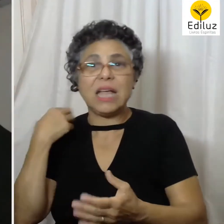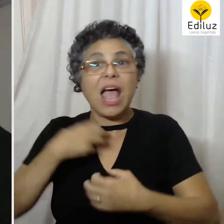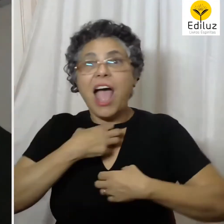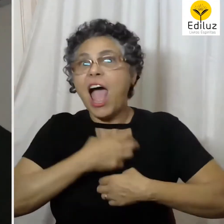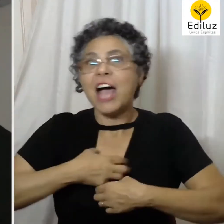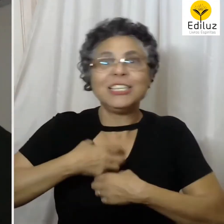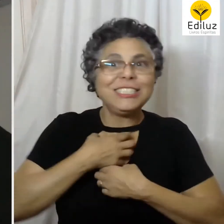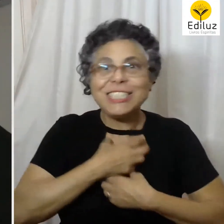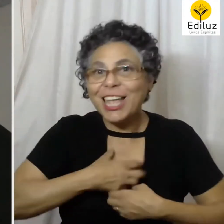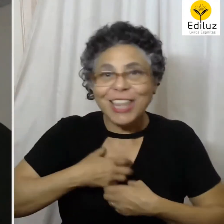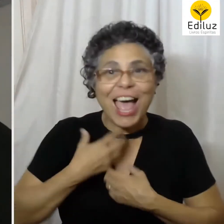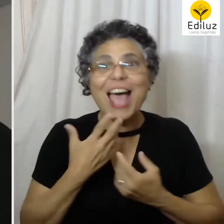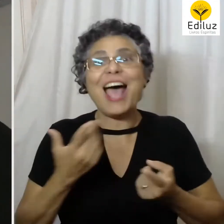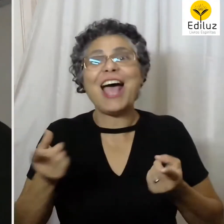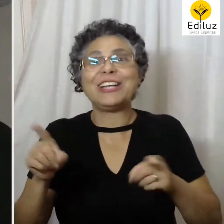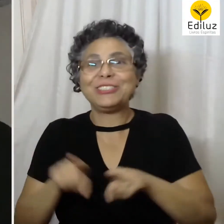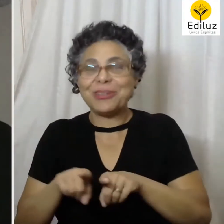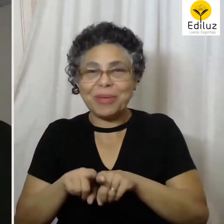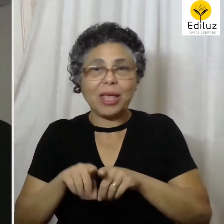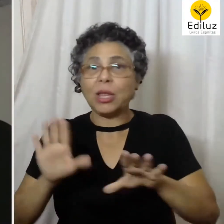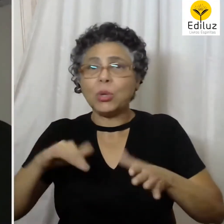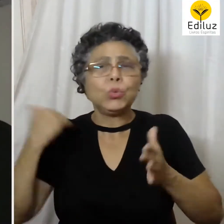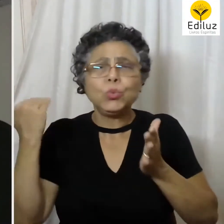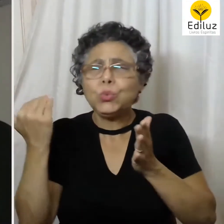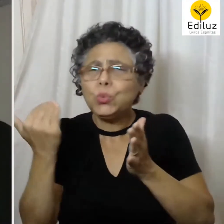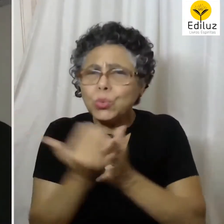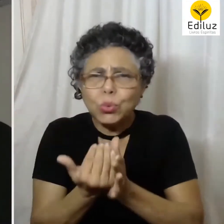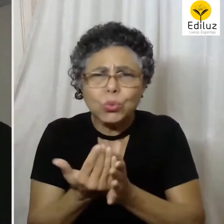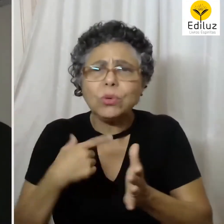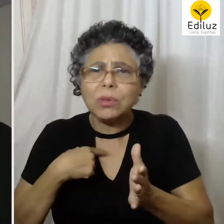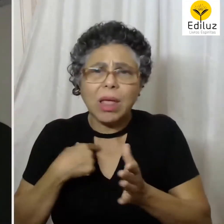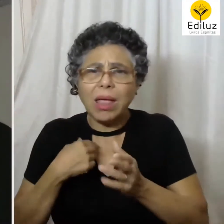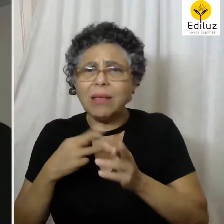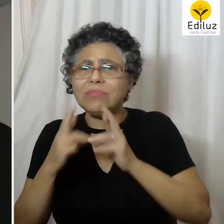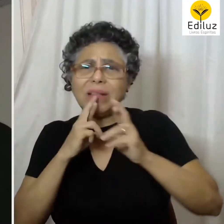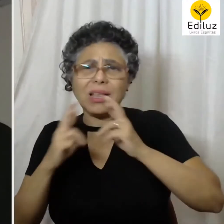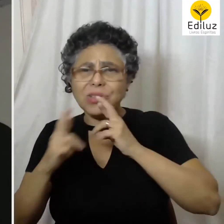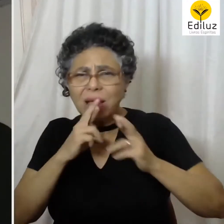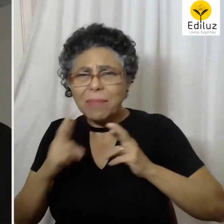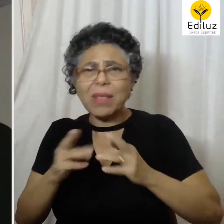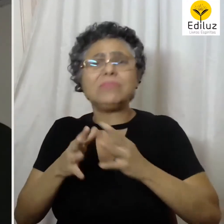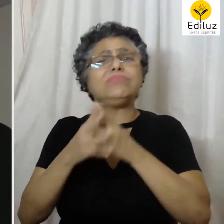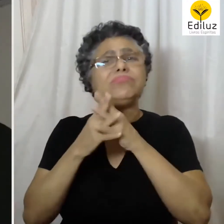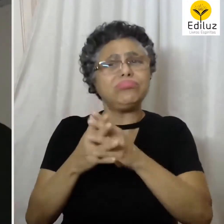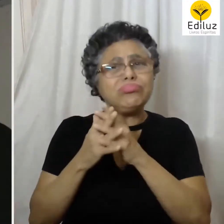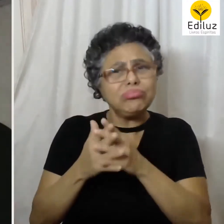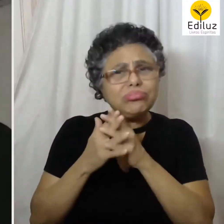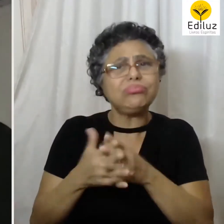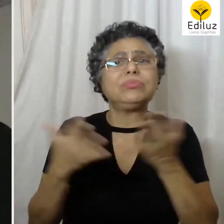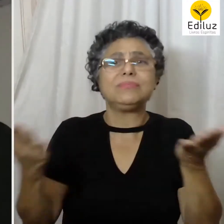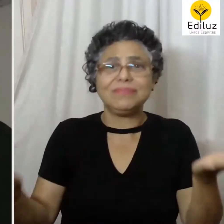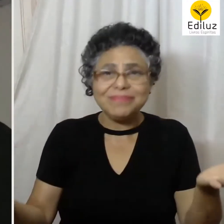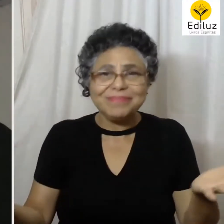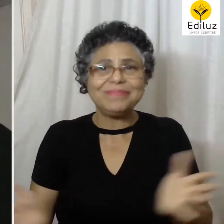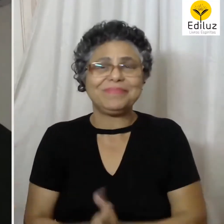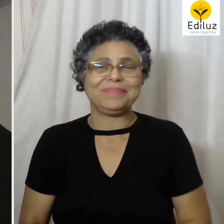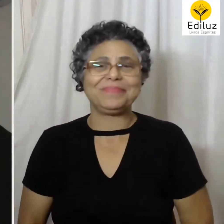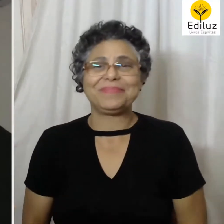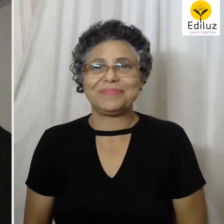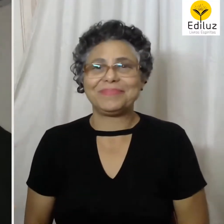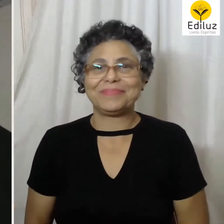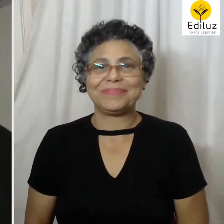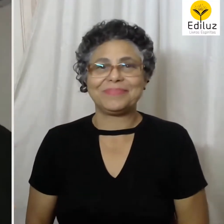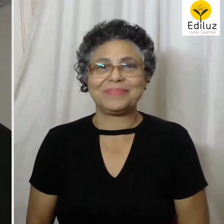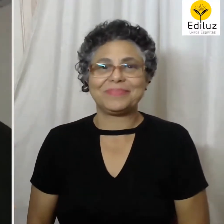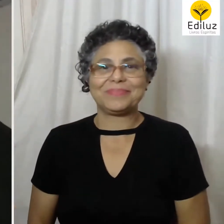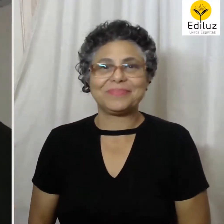pelas circunstâncias. Então, tudo isso interfere nas relações entre pais e filhos. O fato